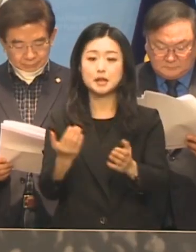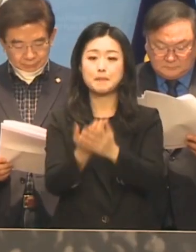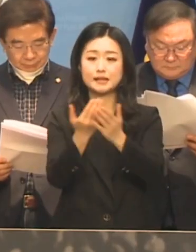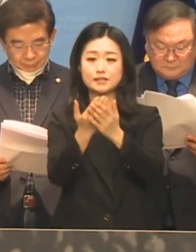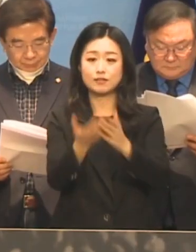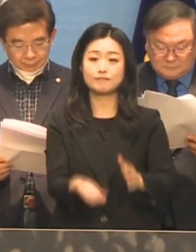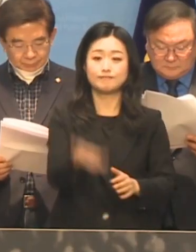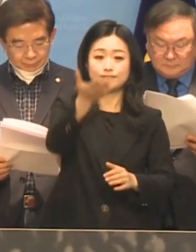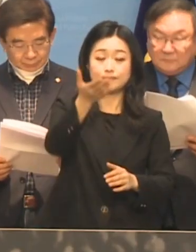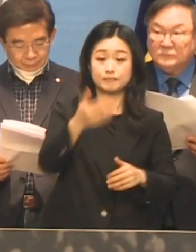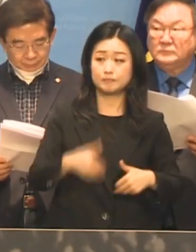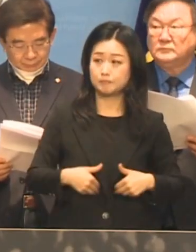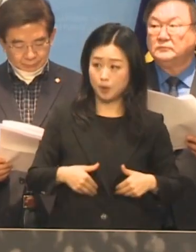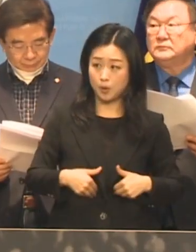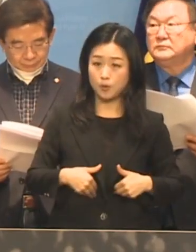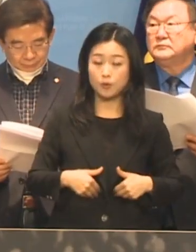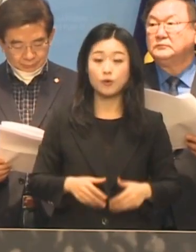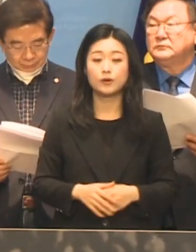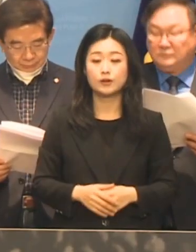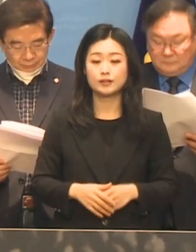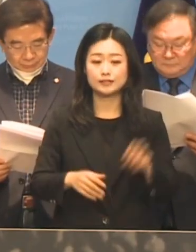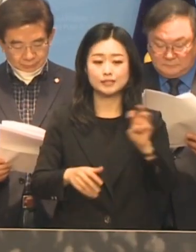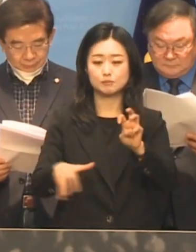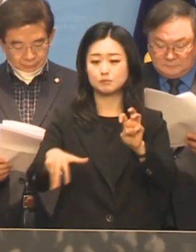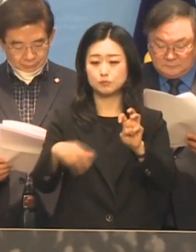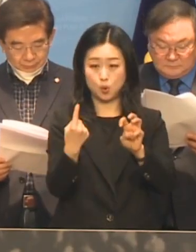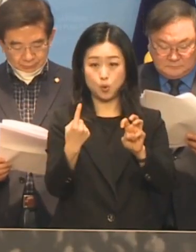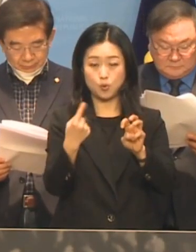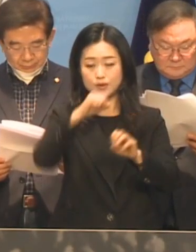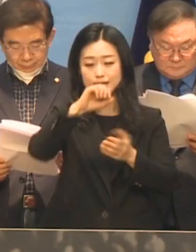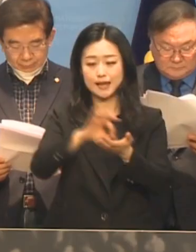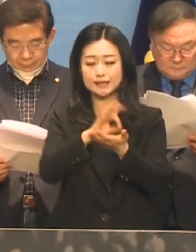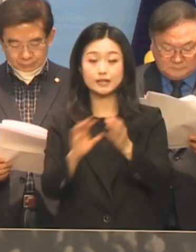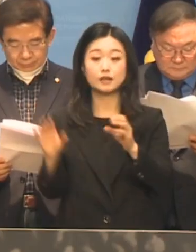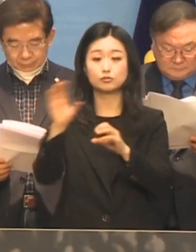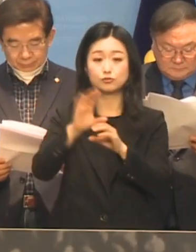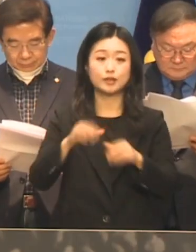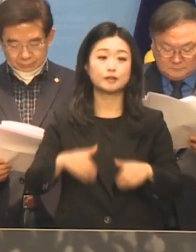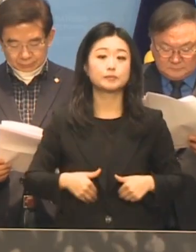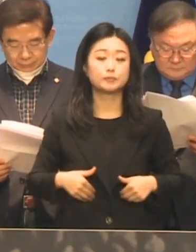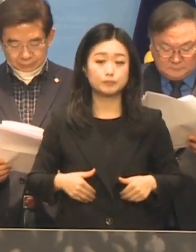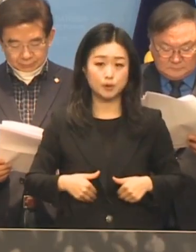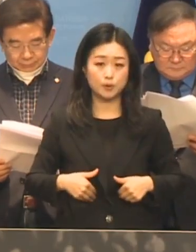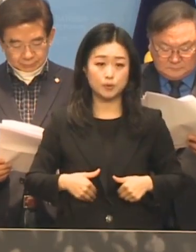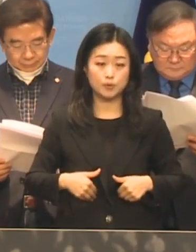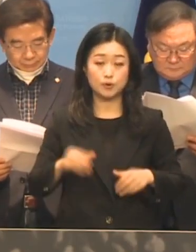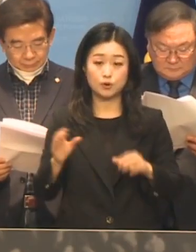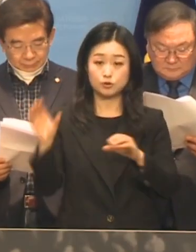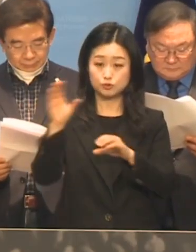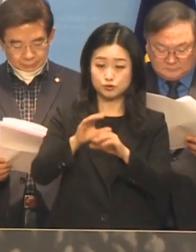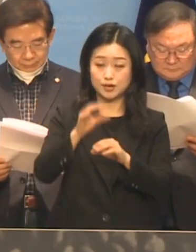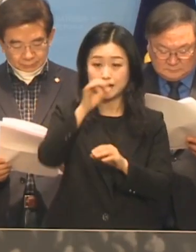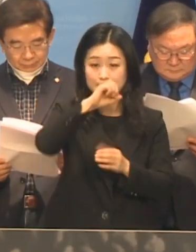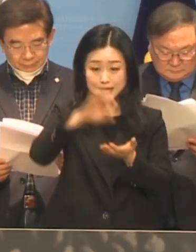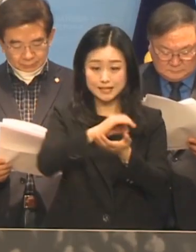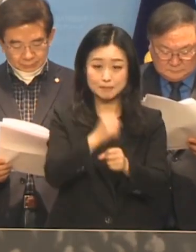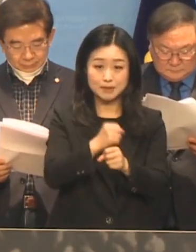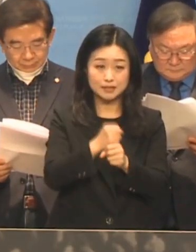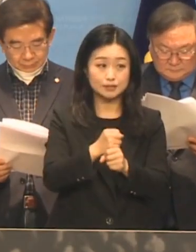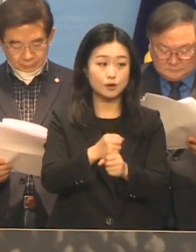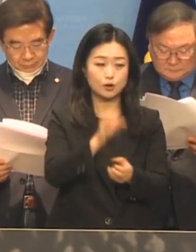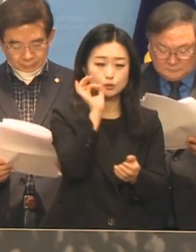하락을 감안한다면 최소 30조 이상 추경이 필요합니다. 추경으로 민간